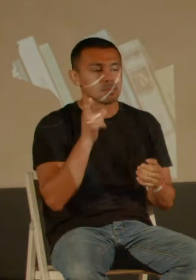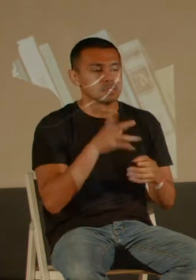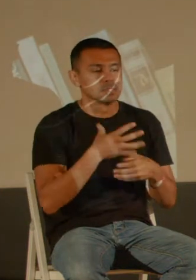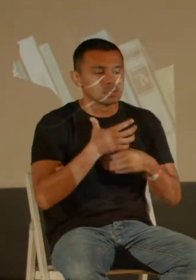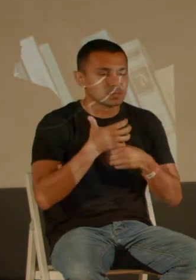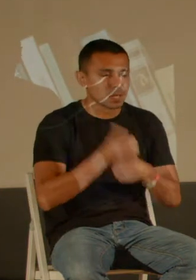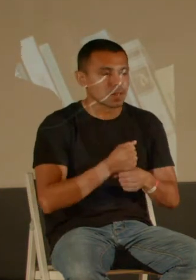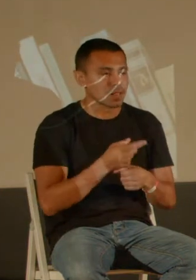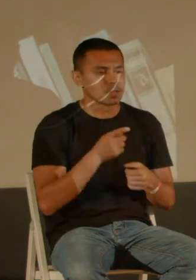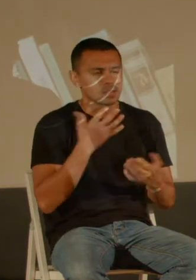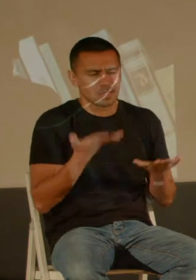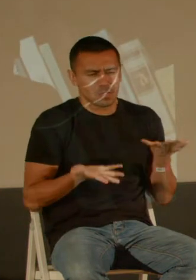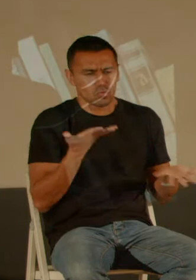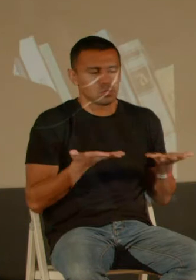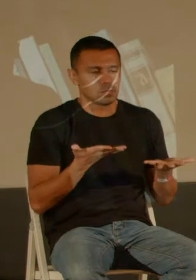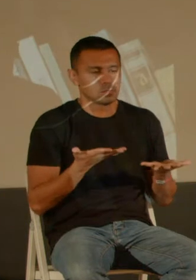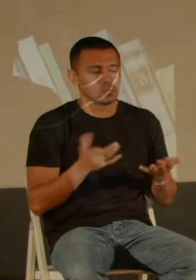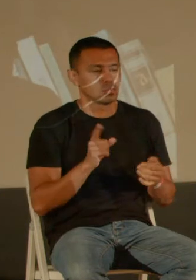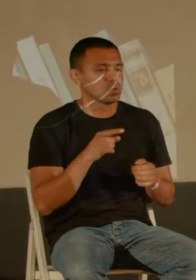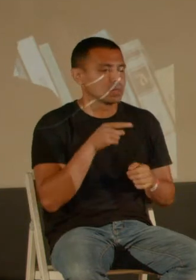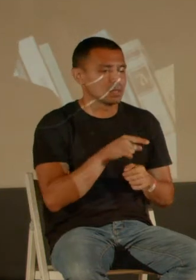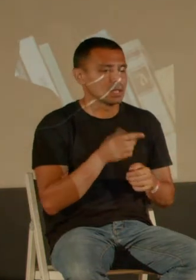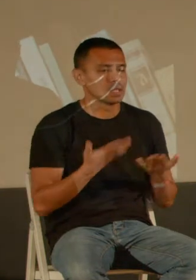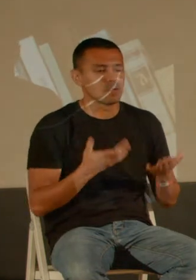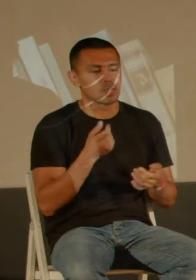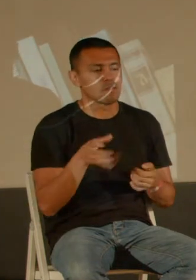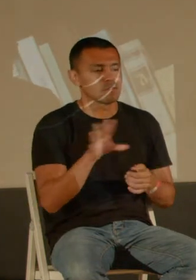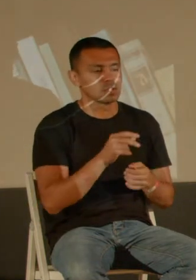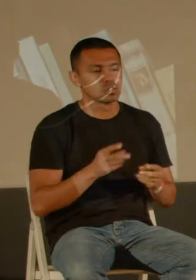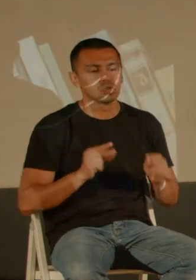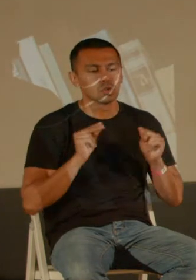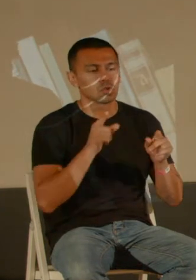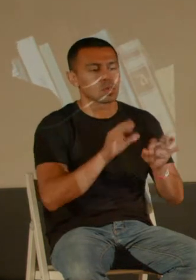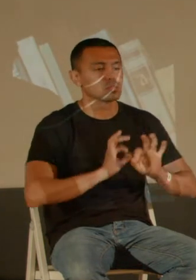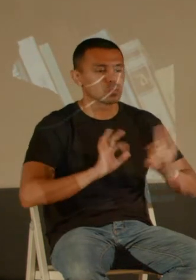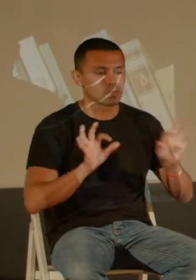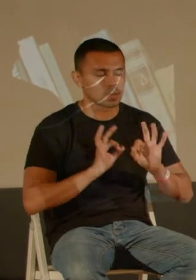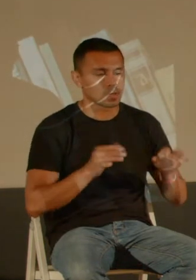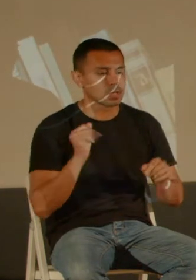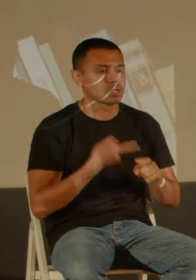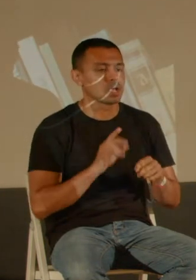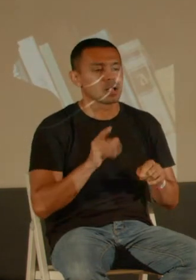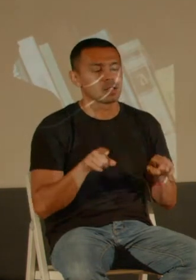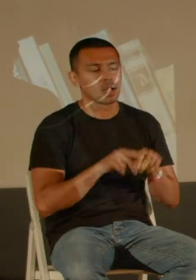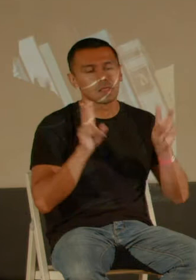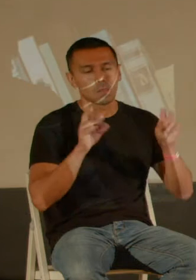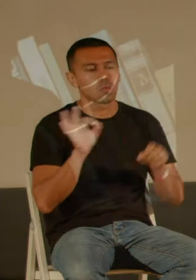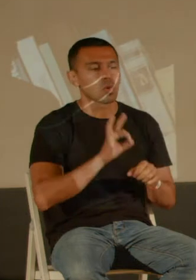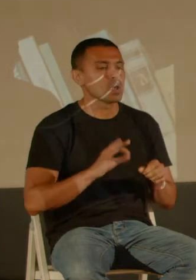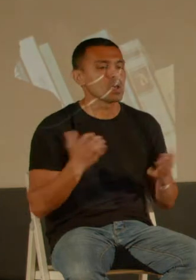зжатися, настільки це незручно. Ну, незручно стає. Що настільки вона все щиро тобі розповідає, і це якби така тема, про